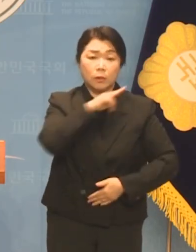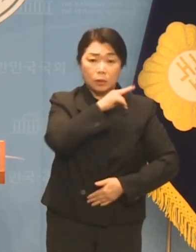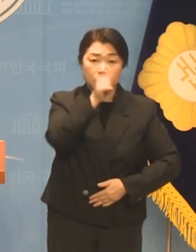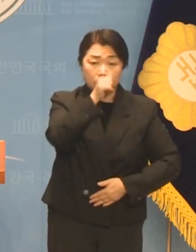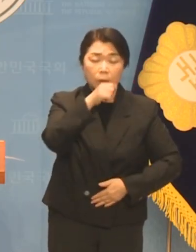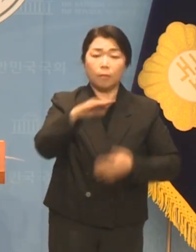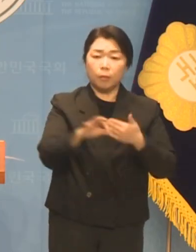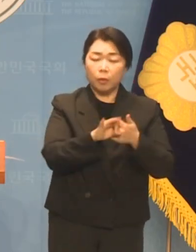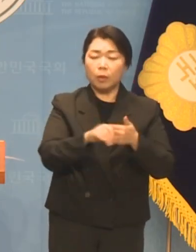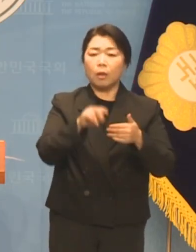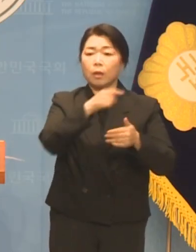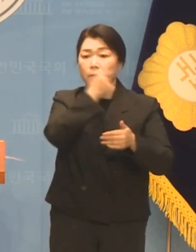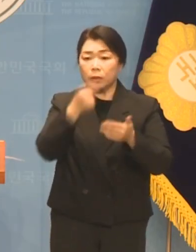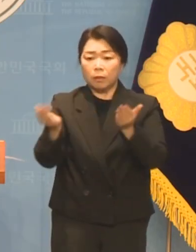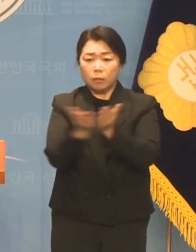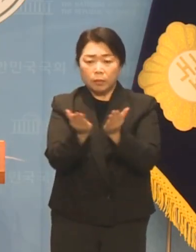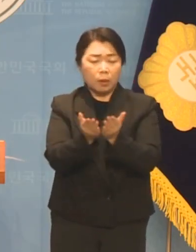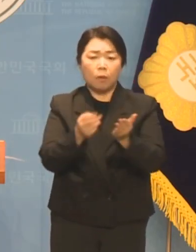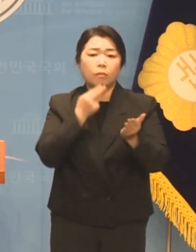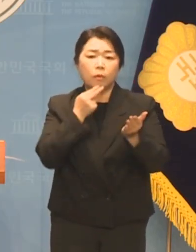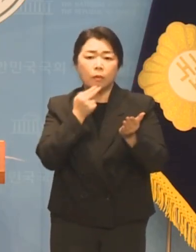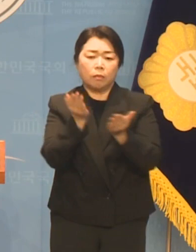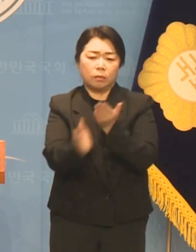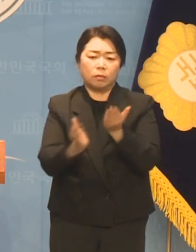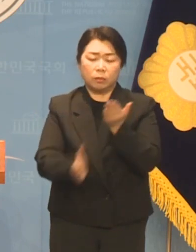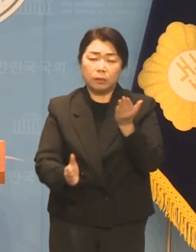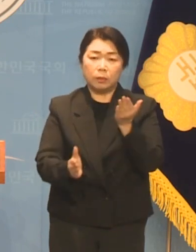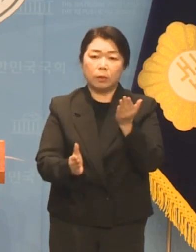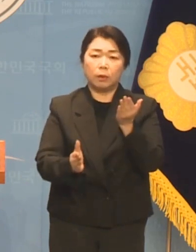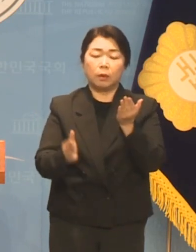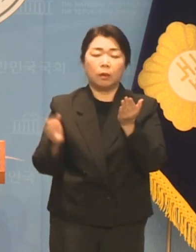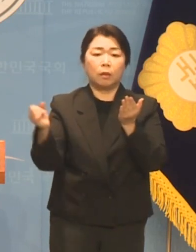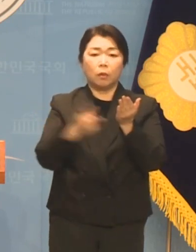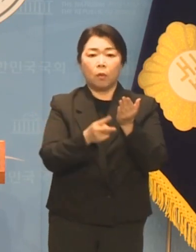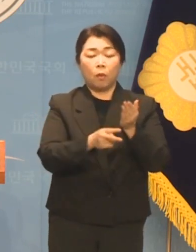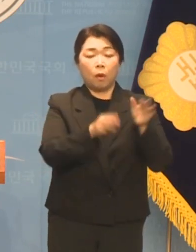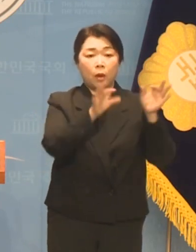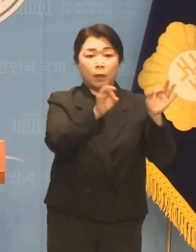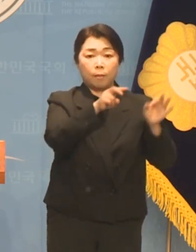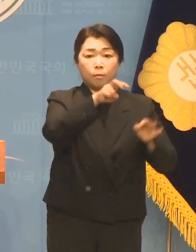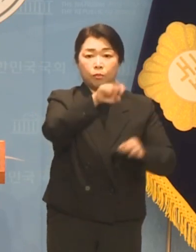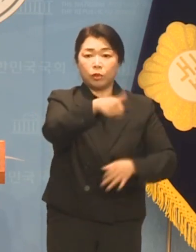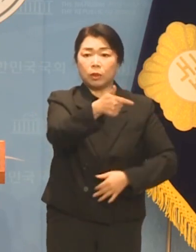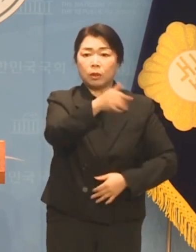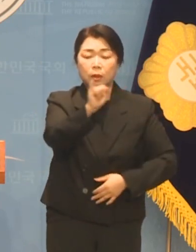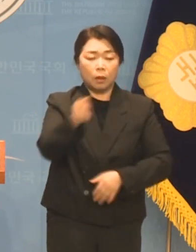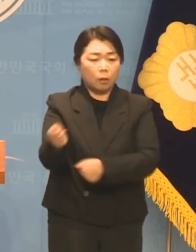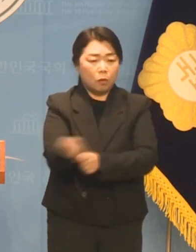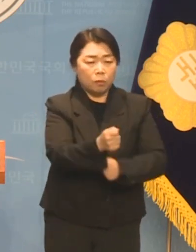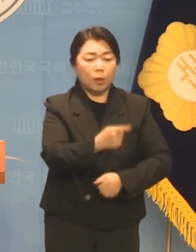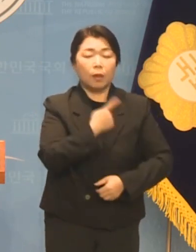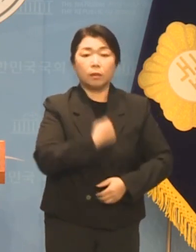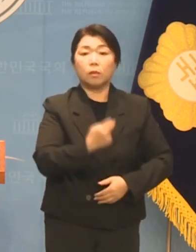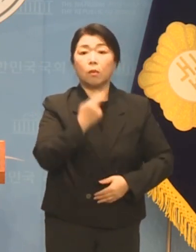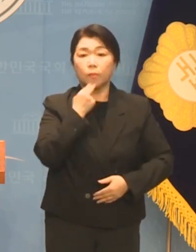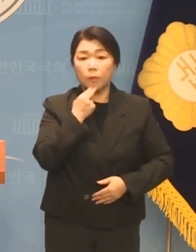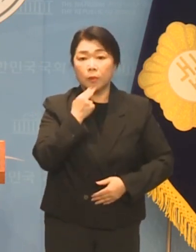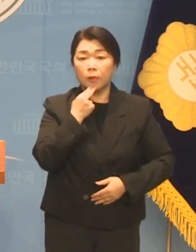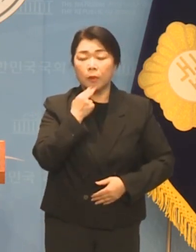특히 김문기와 골프를 치지 않았다에 해당하는 내용이라고 공소사실을